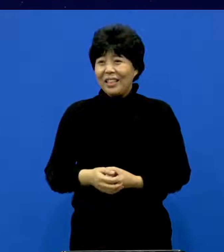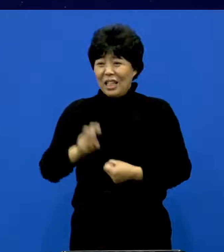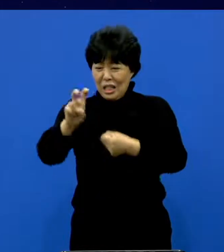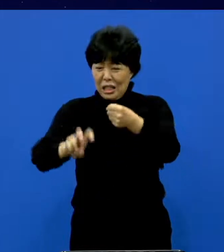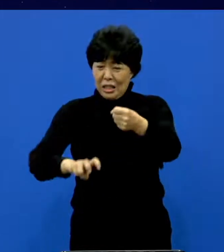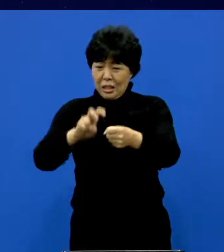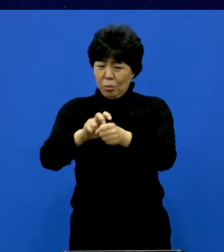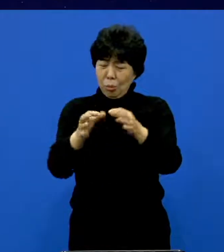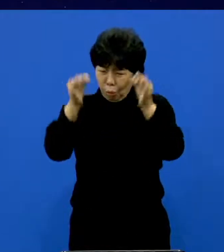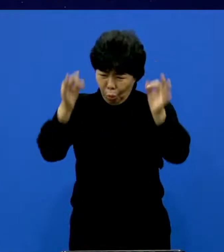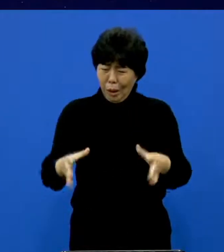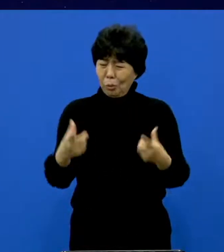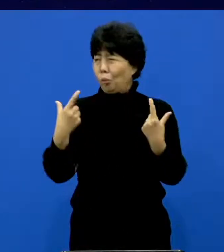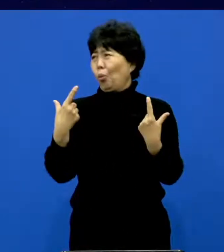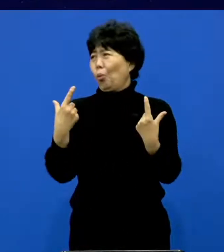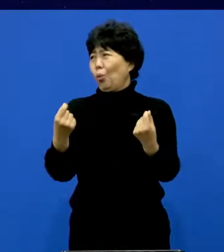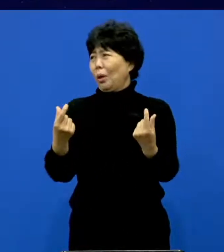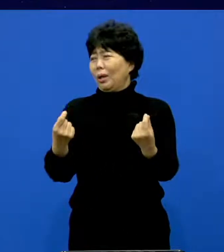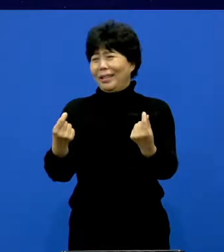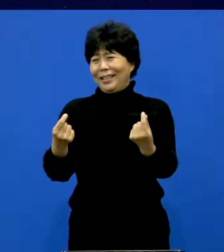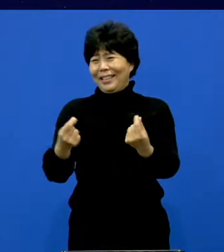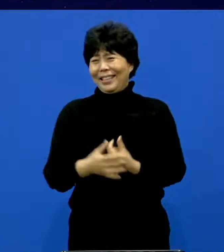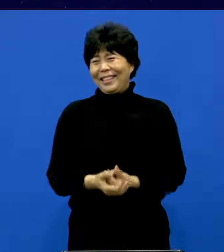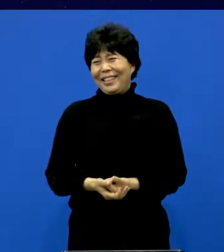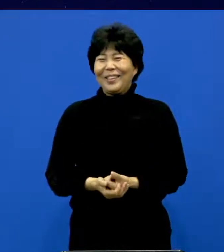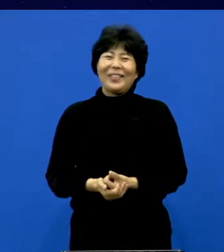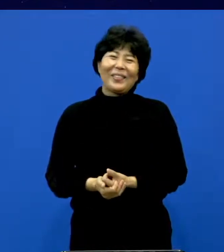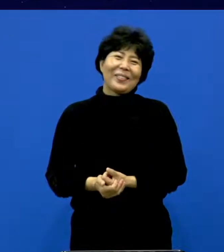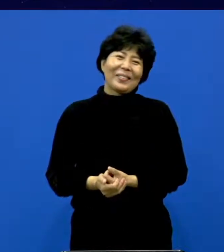20년째다. 뭐 이런 거 어떡하겠어요?